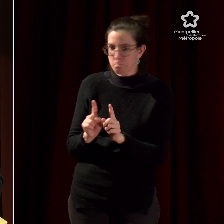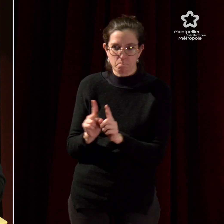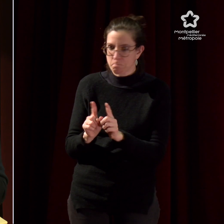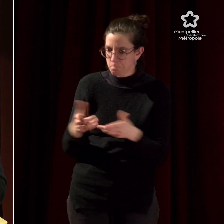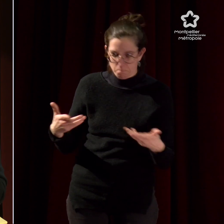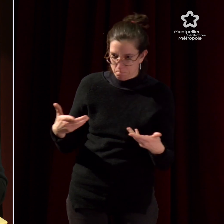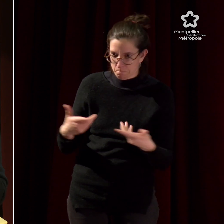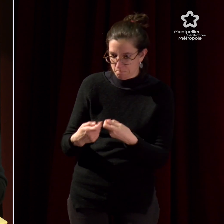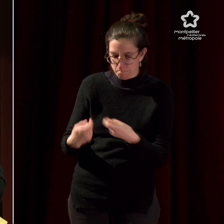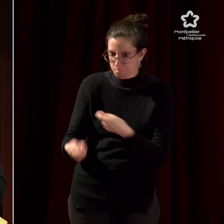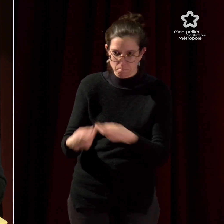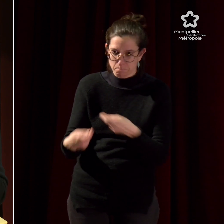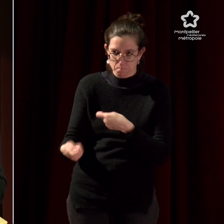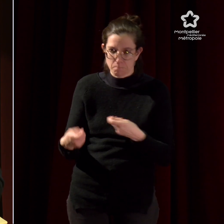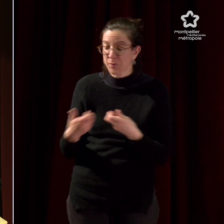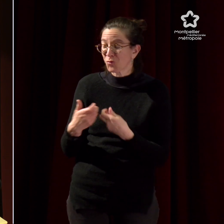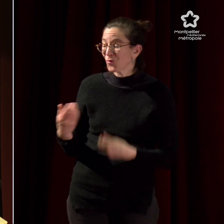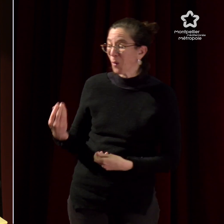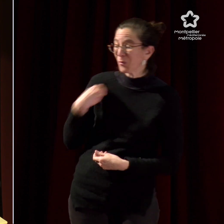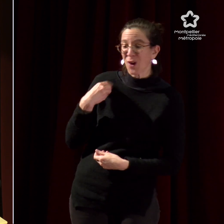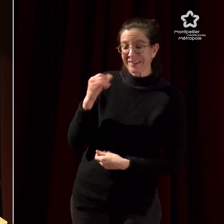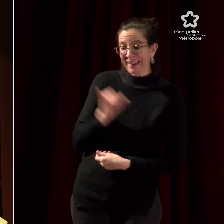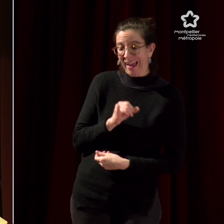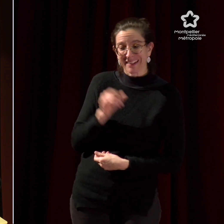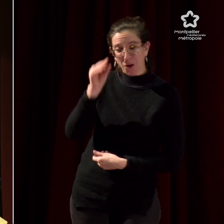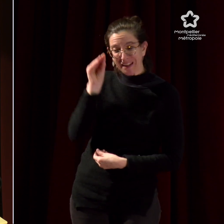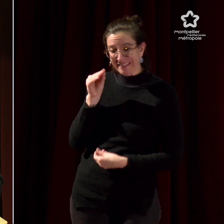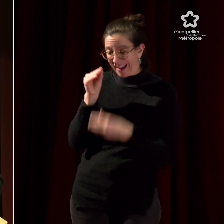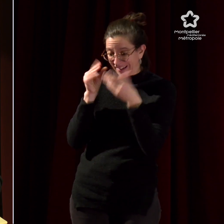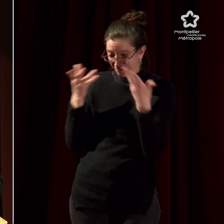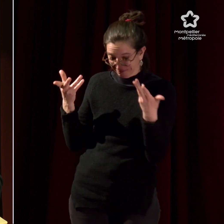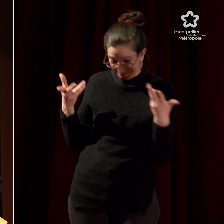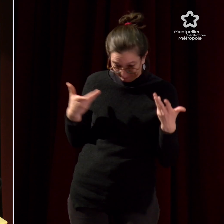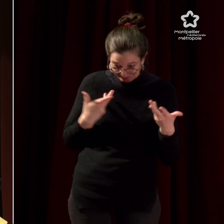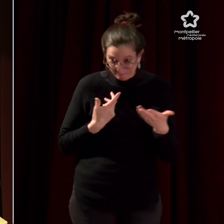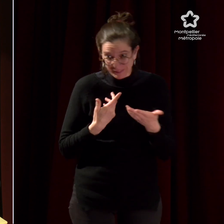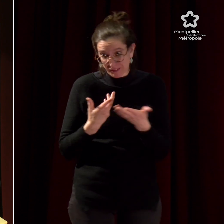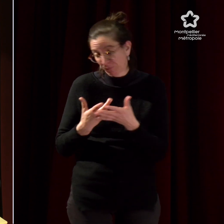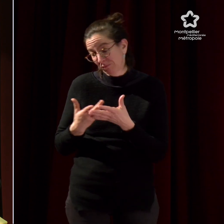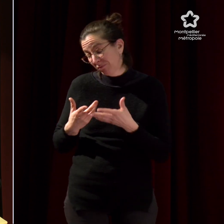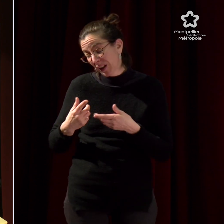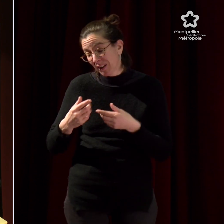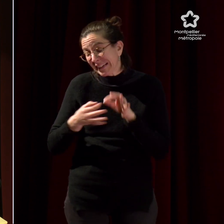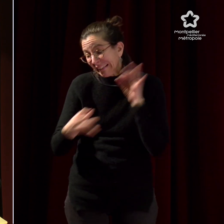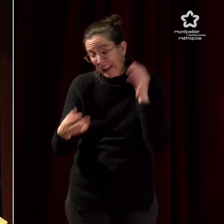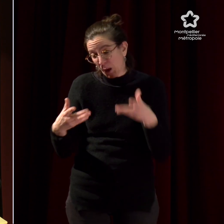C'est-à-dire que voilà, si on recevait un Y néandertal, ça marchait pas, quoi. Ça a été éliminé par sélection naturelle.